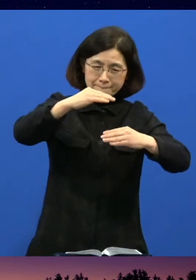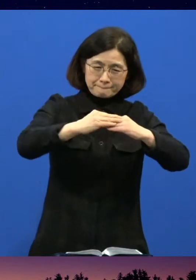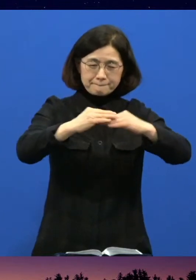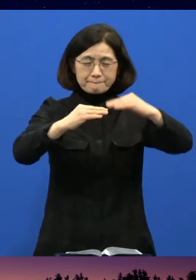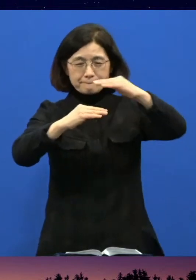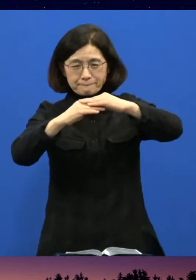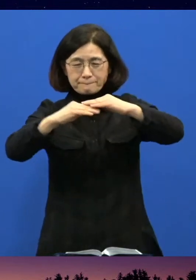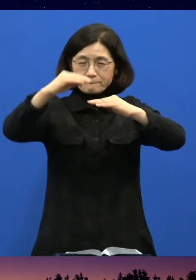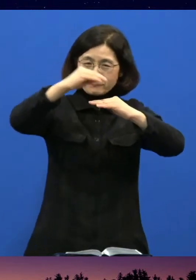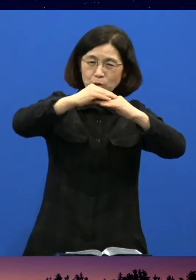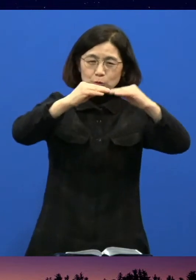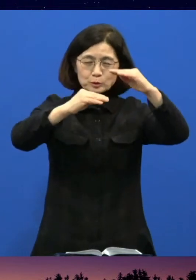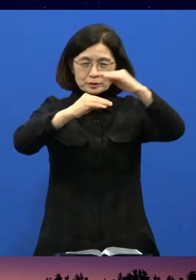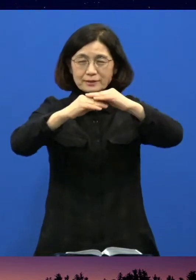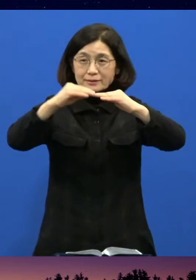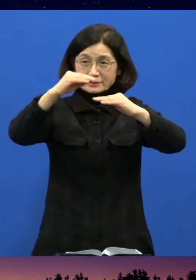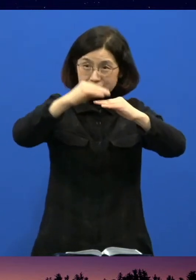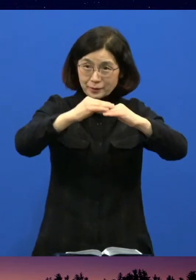갑자기 생긴 믿음 없어요, 여러분.